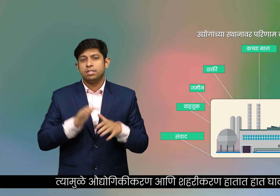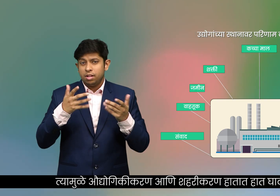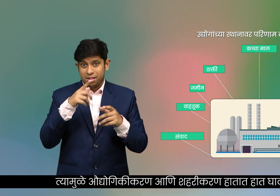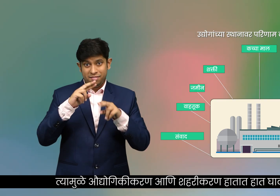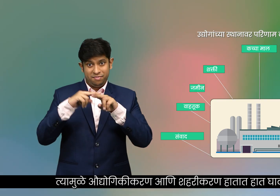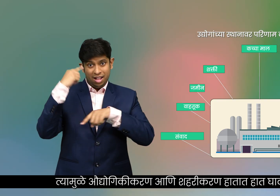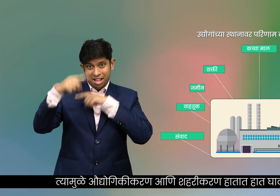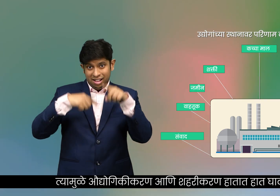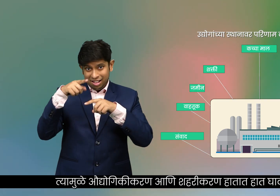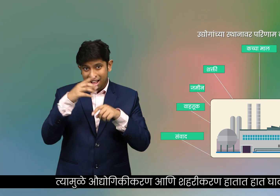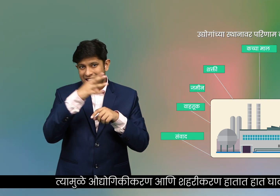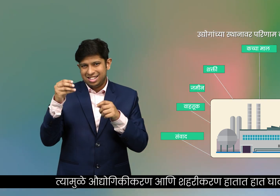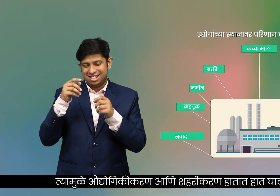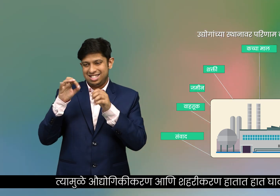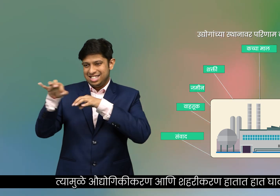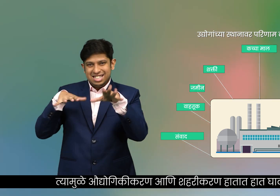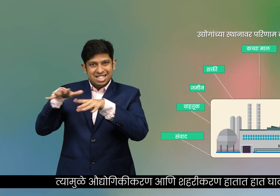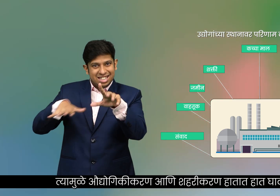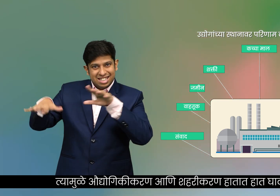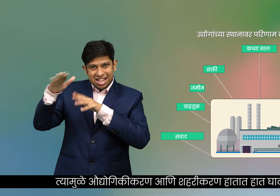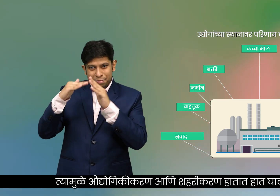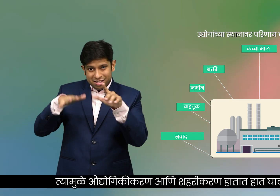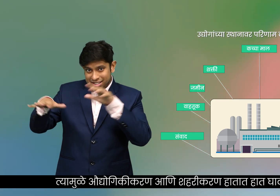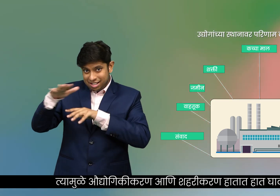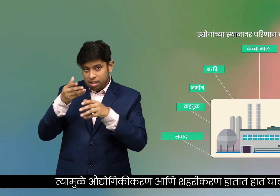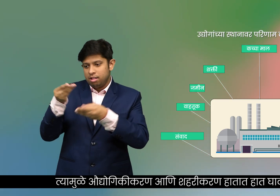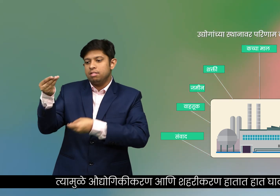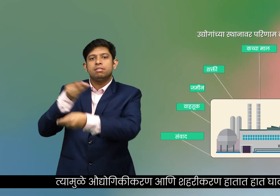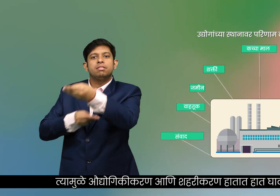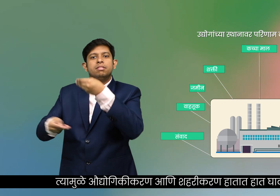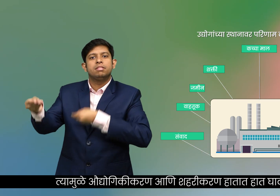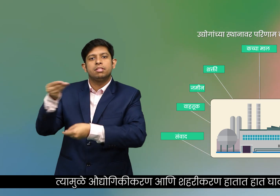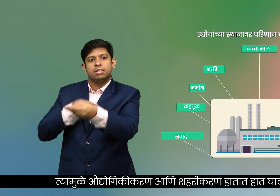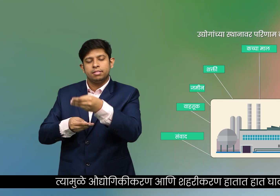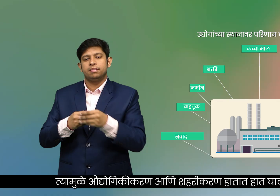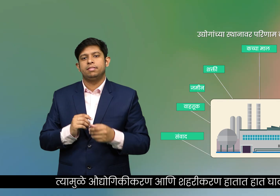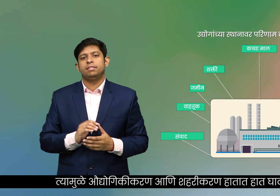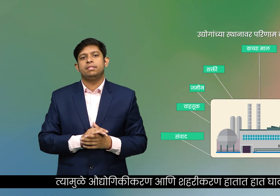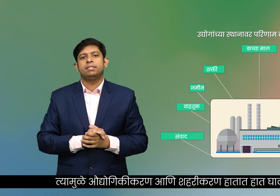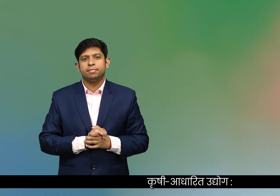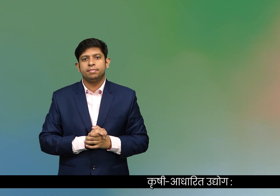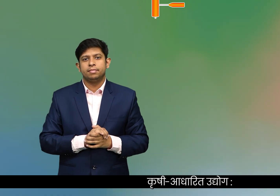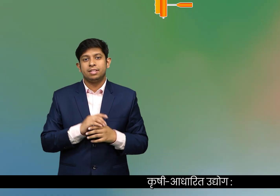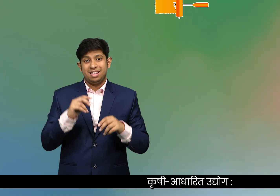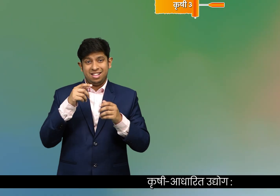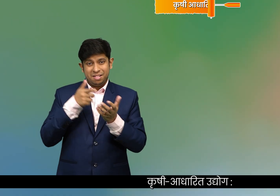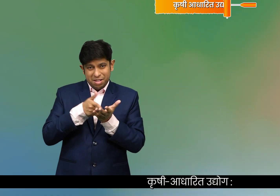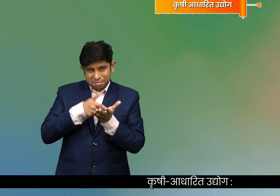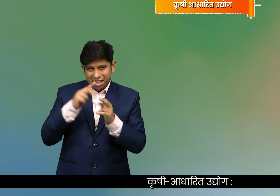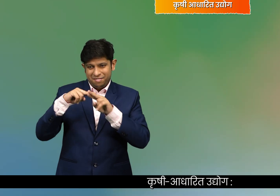त्यामुळे औद्योगिकरण आणि शहरीकरण हातात हात घालून चालते. कृषी आधारित उद्योग.